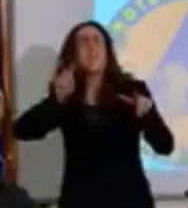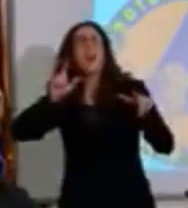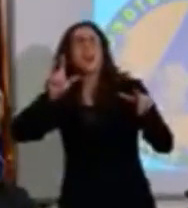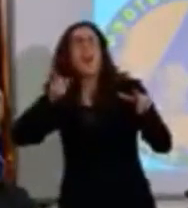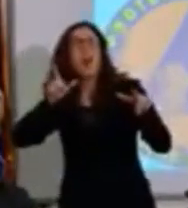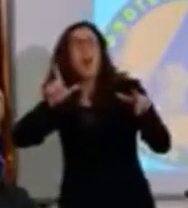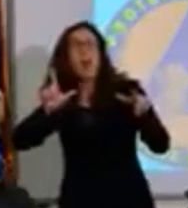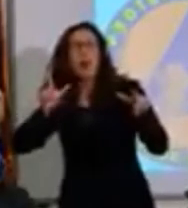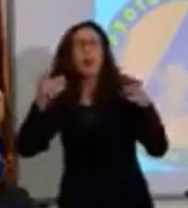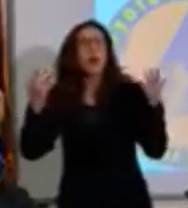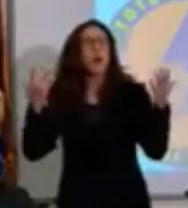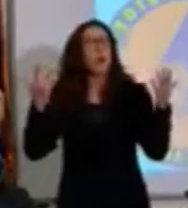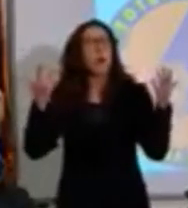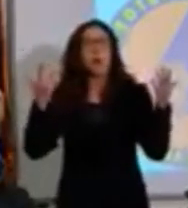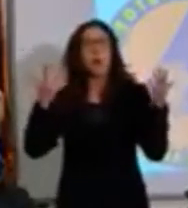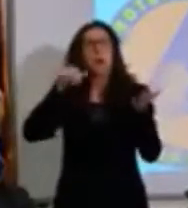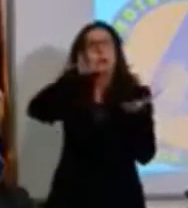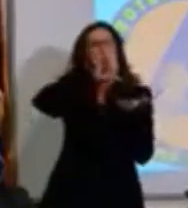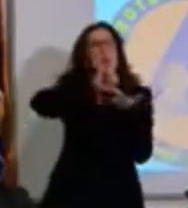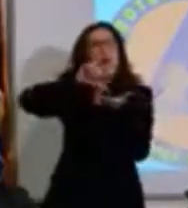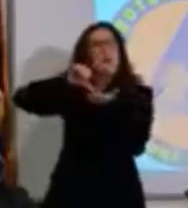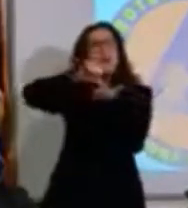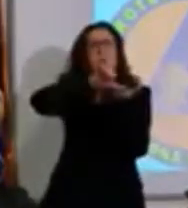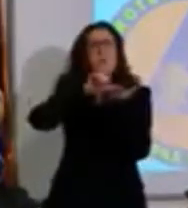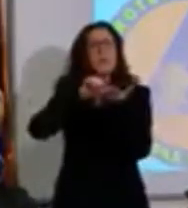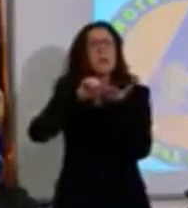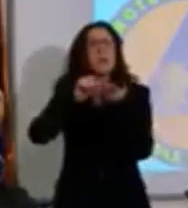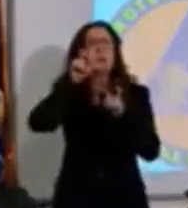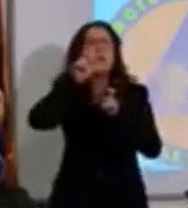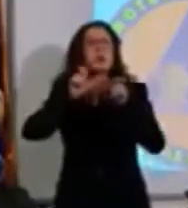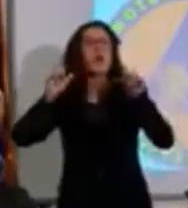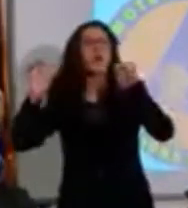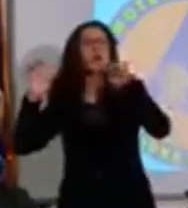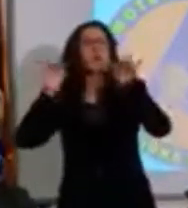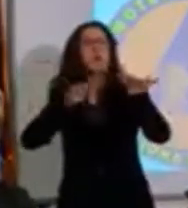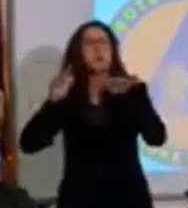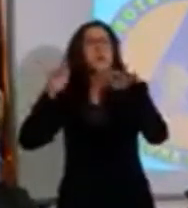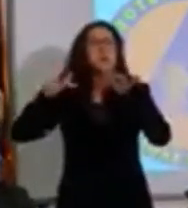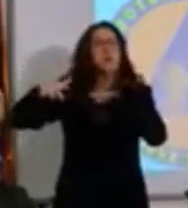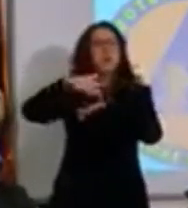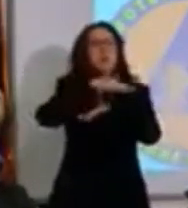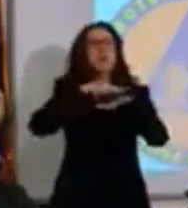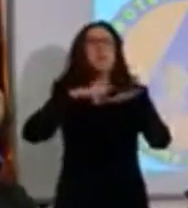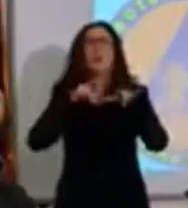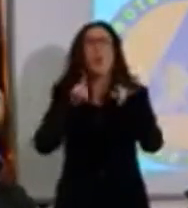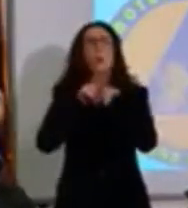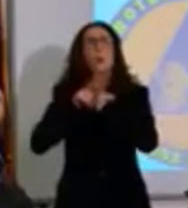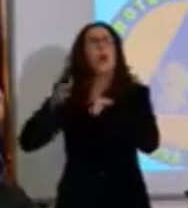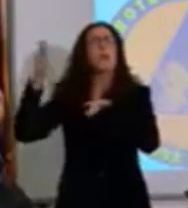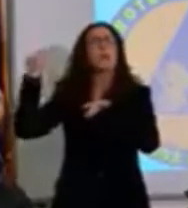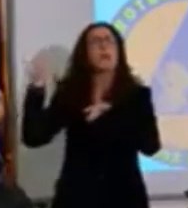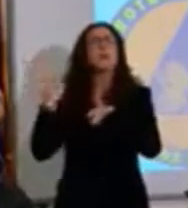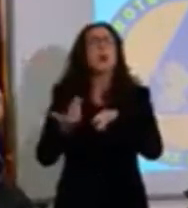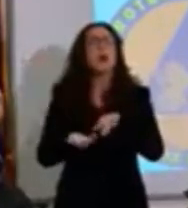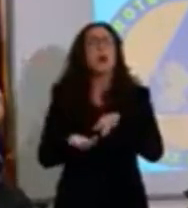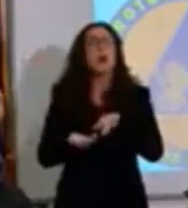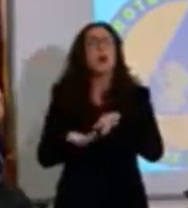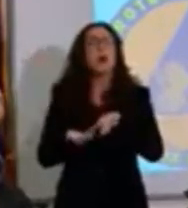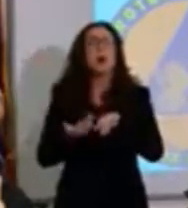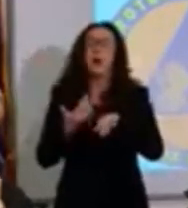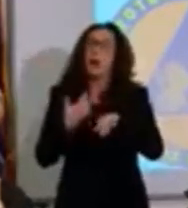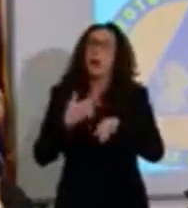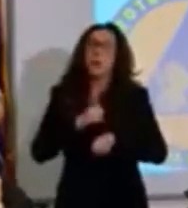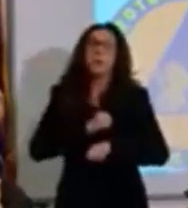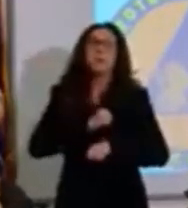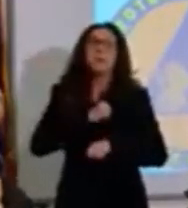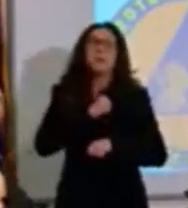dove comunque si vive come non ci fosse un domani allora mi spiace perché mi ricordo